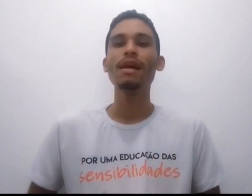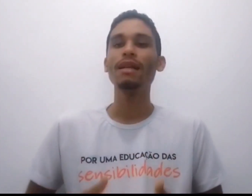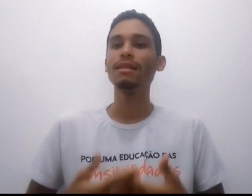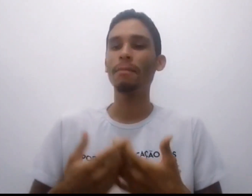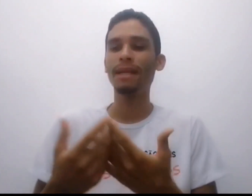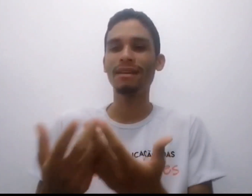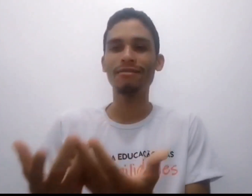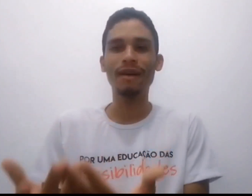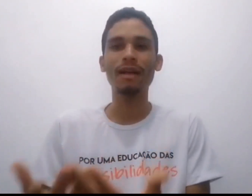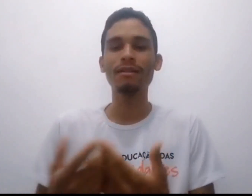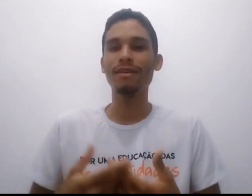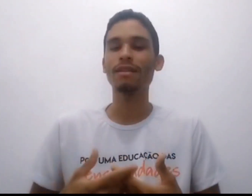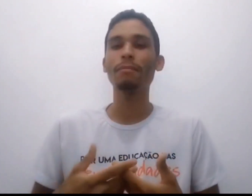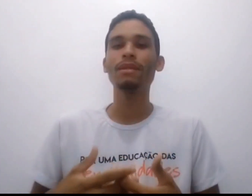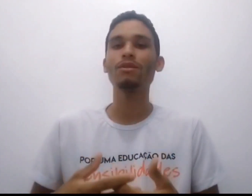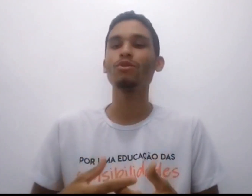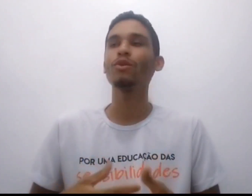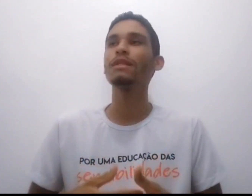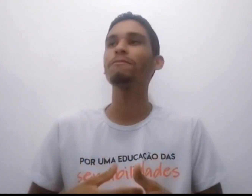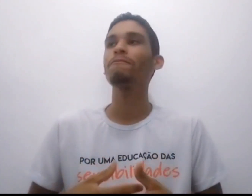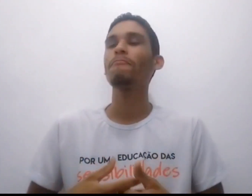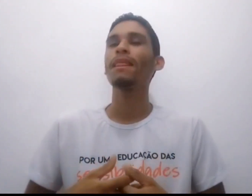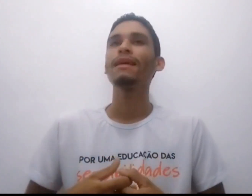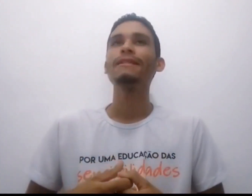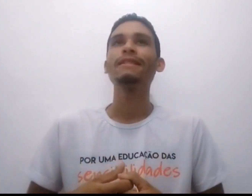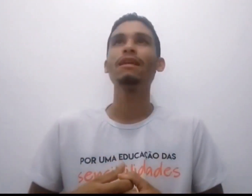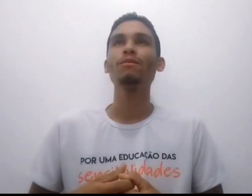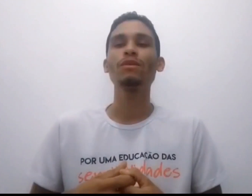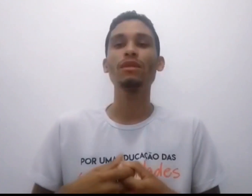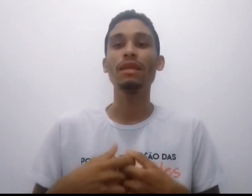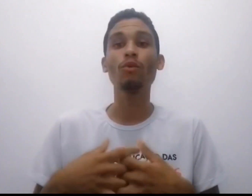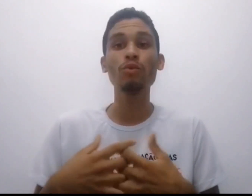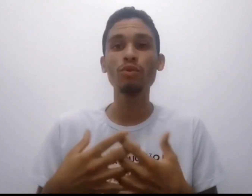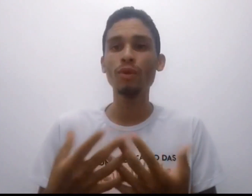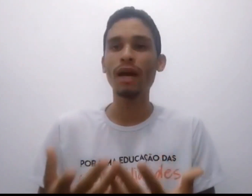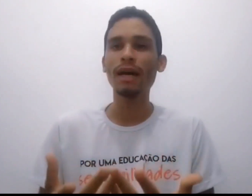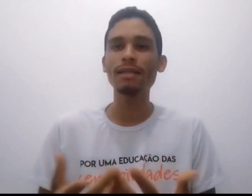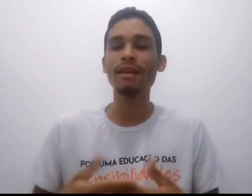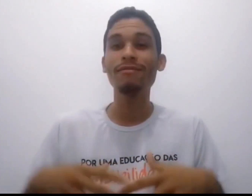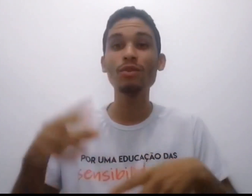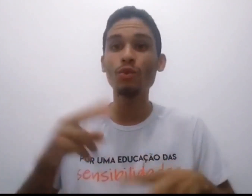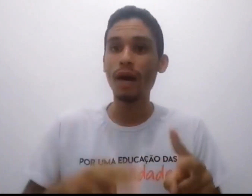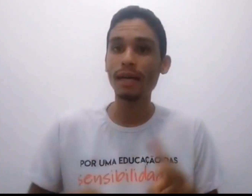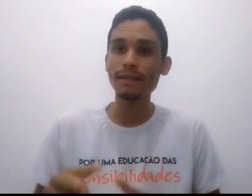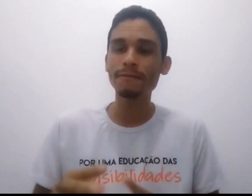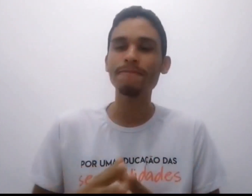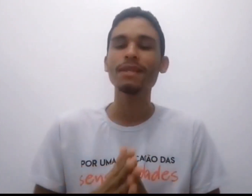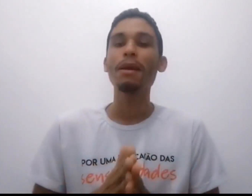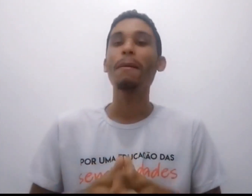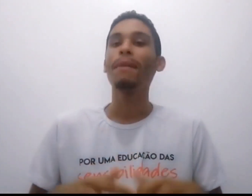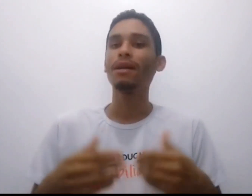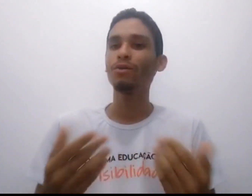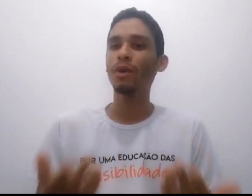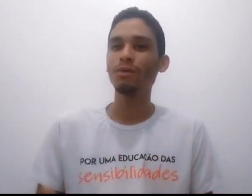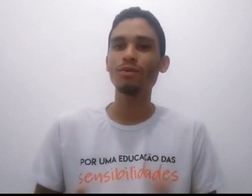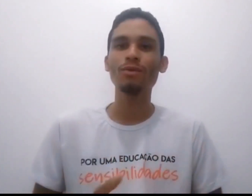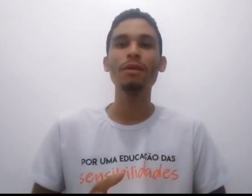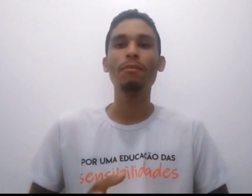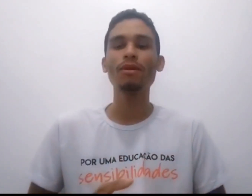Ele interpreta a fala, ele faz adaptações, digamos que culturais, né, visuais, para que o aluno surdo ele possa